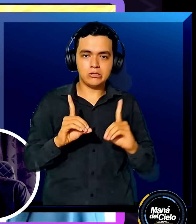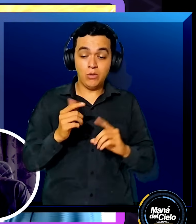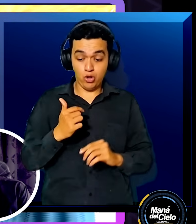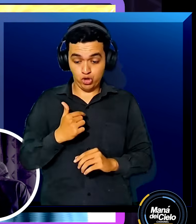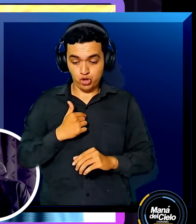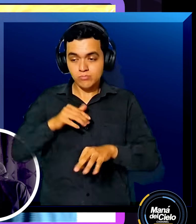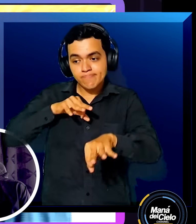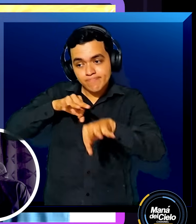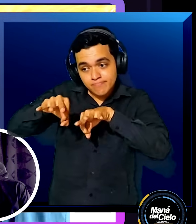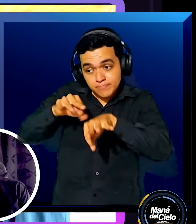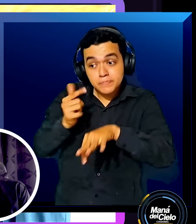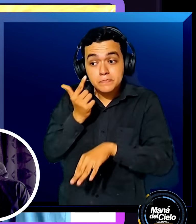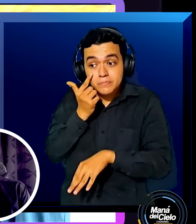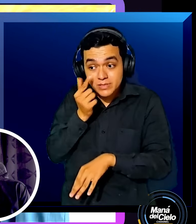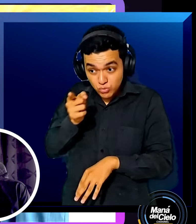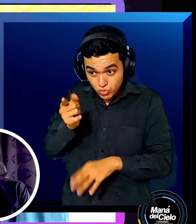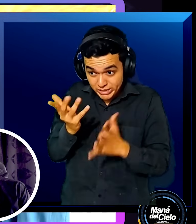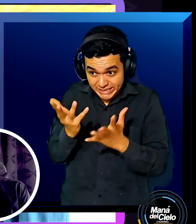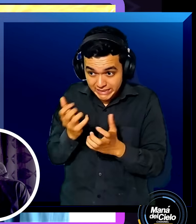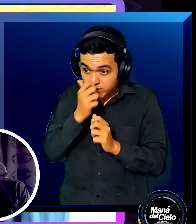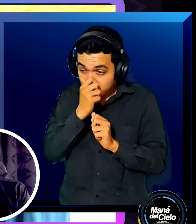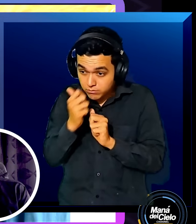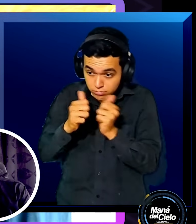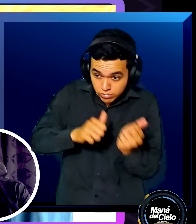que quieres formar parte de la liberación de ella.